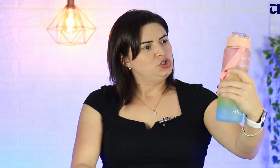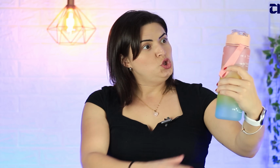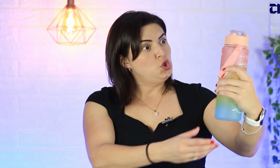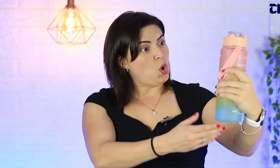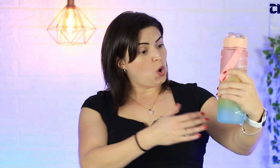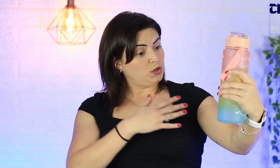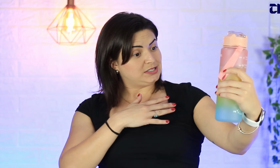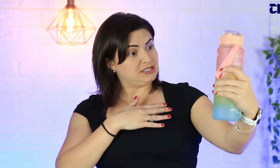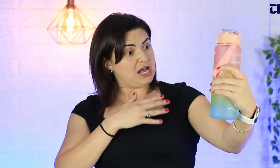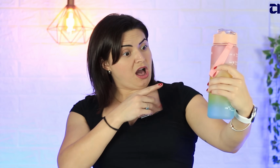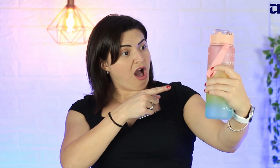Nossa!